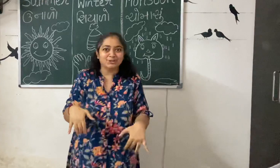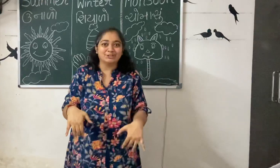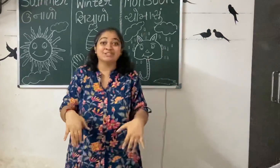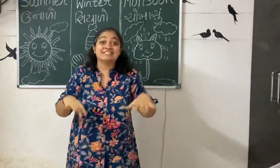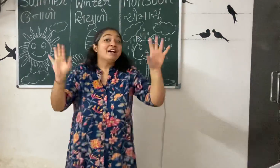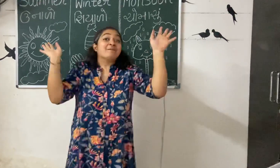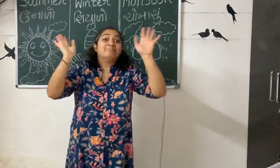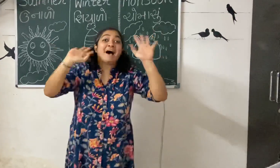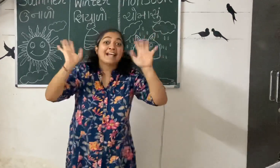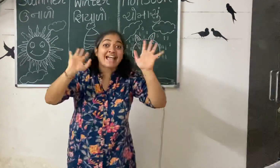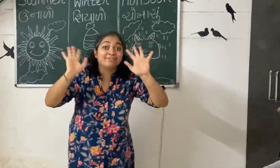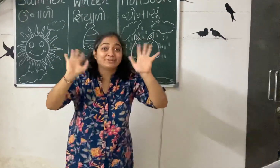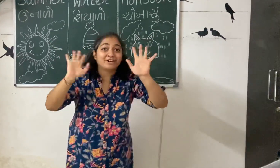Bye everyone